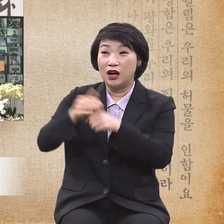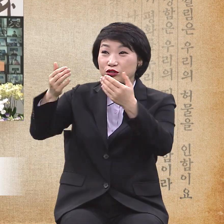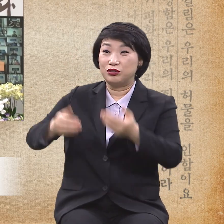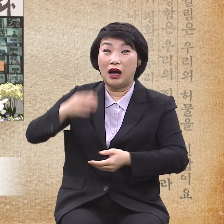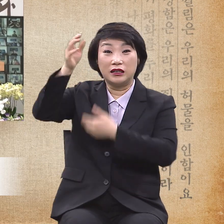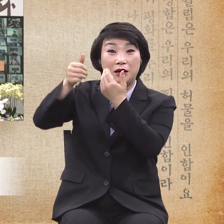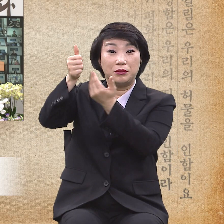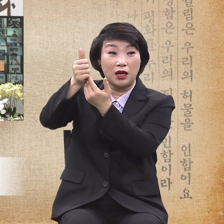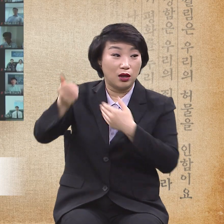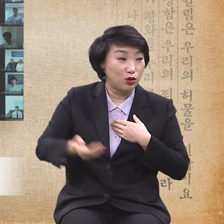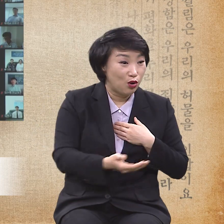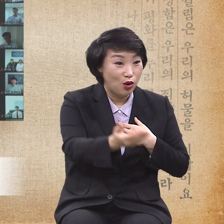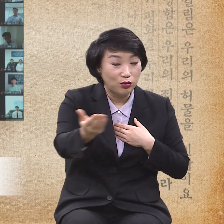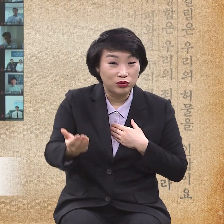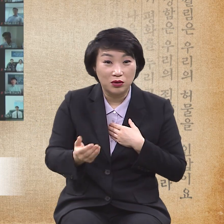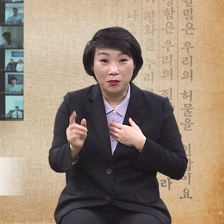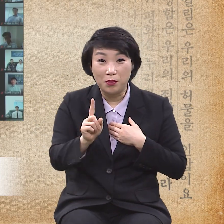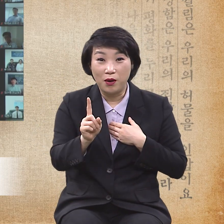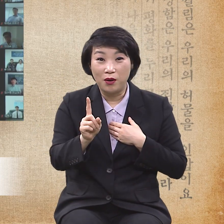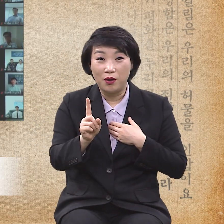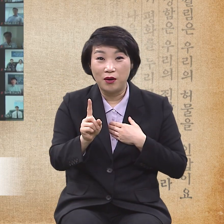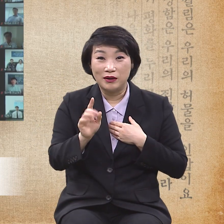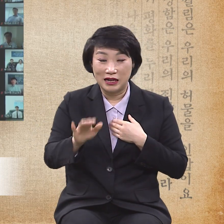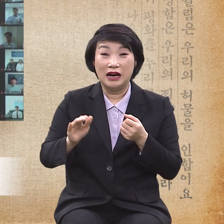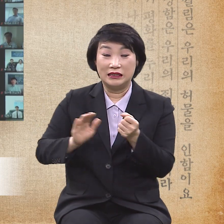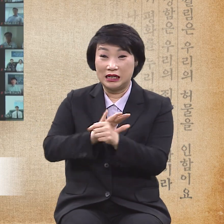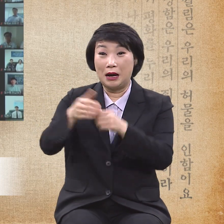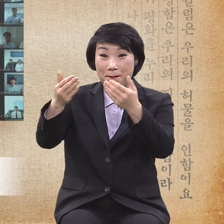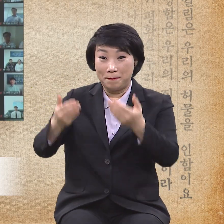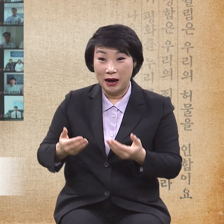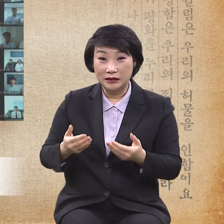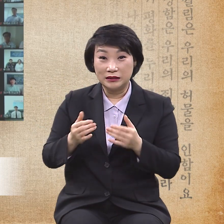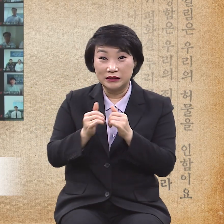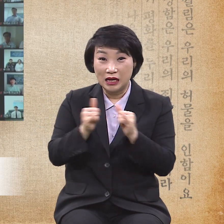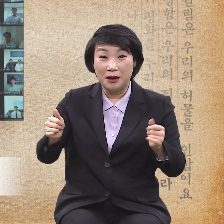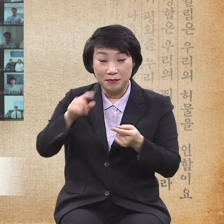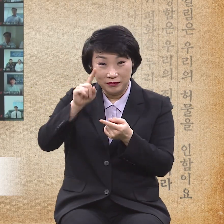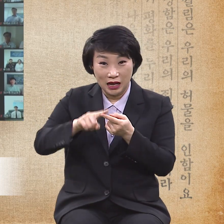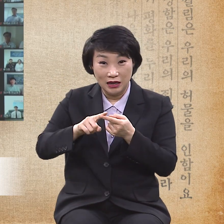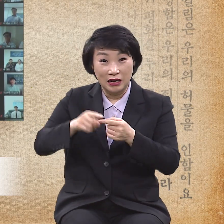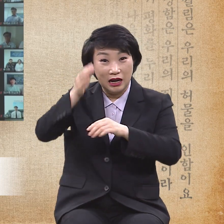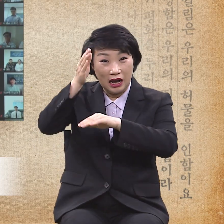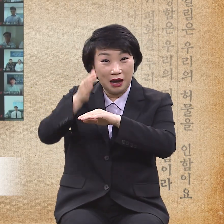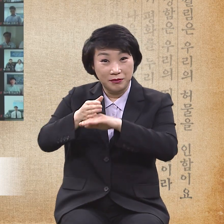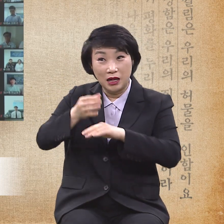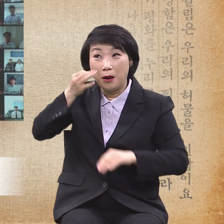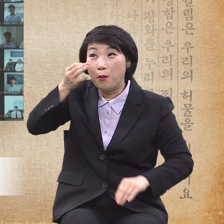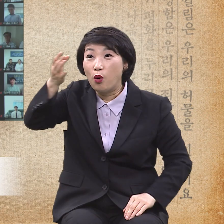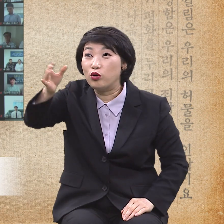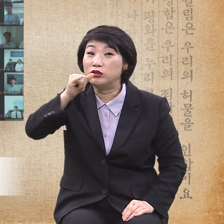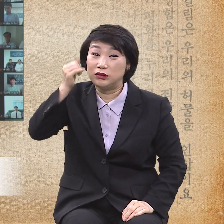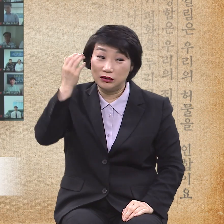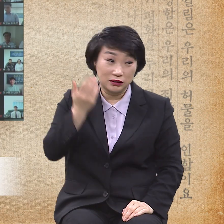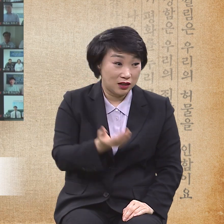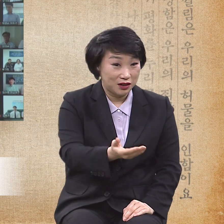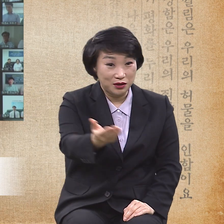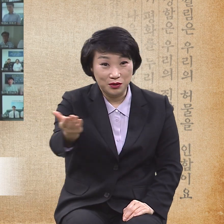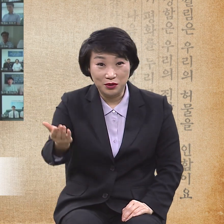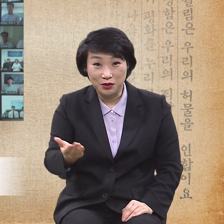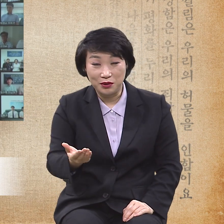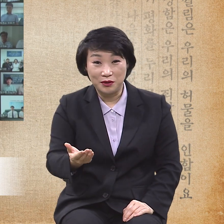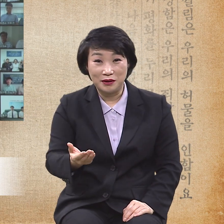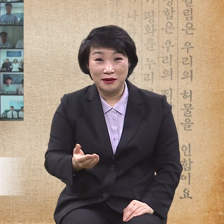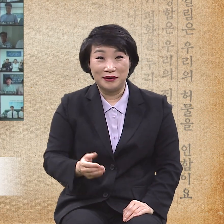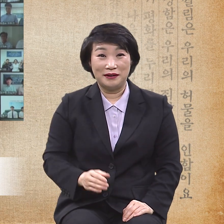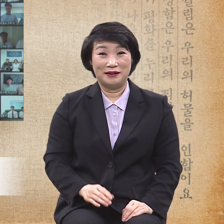분에게 어떤 사랑받은 감사의 표현을 하고